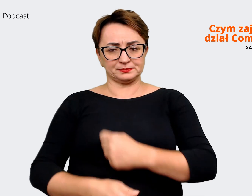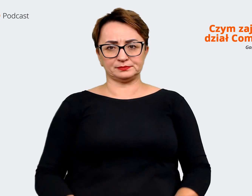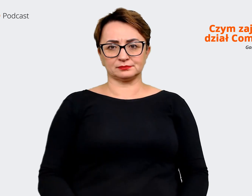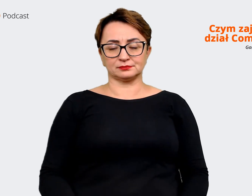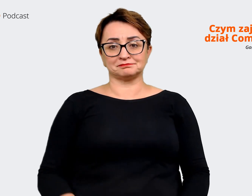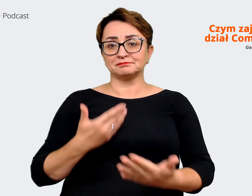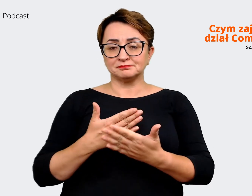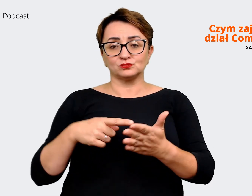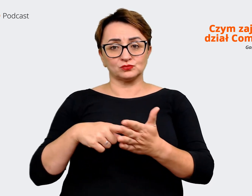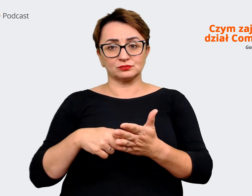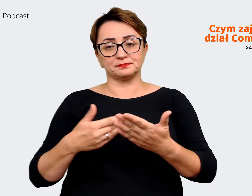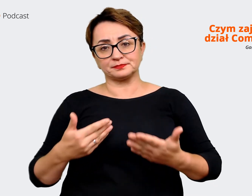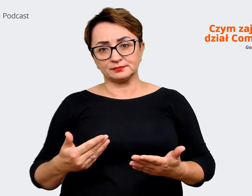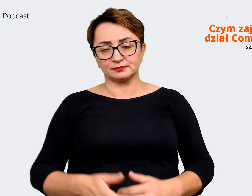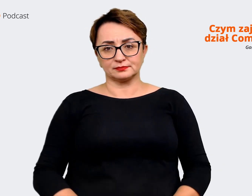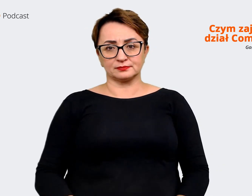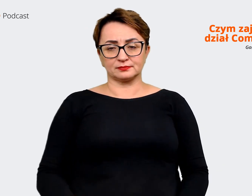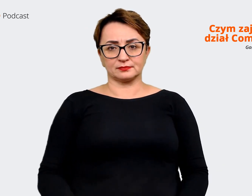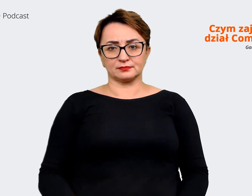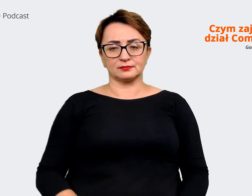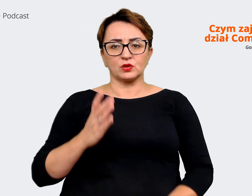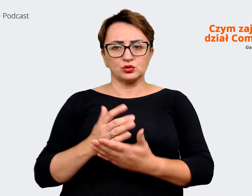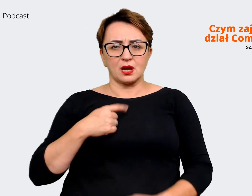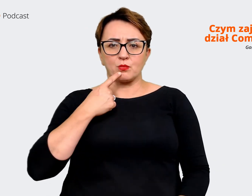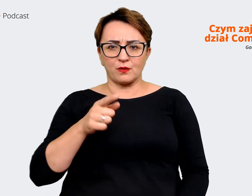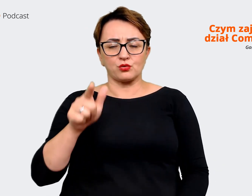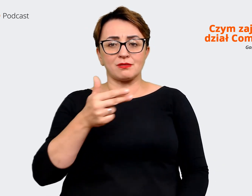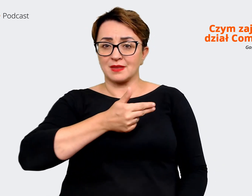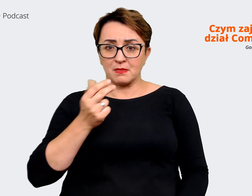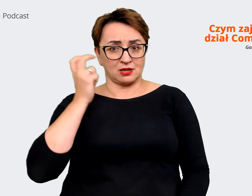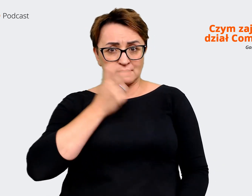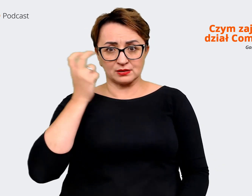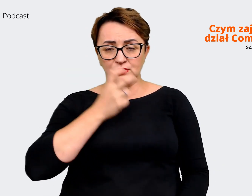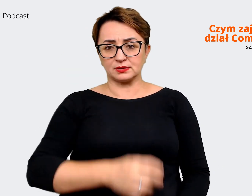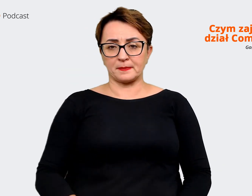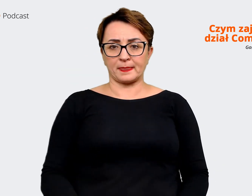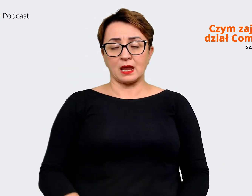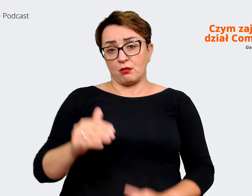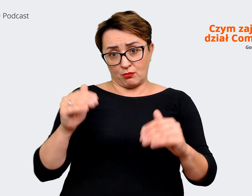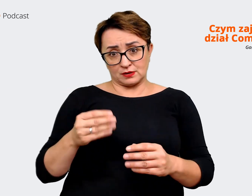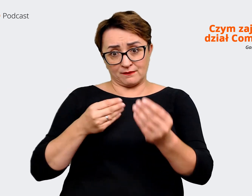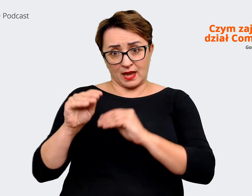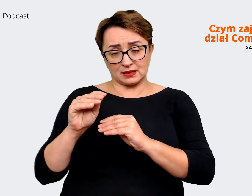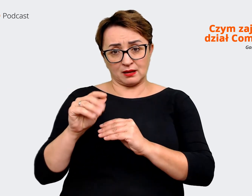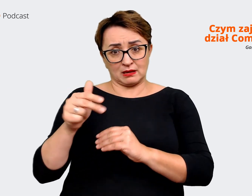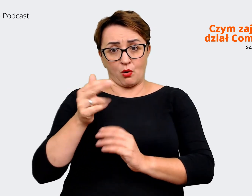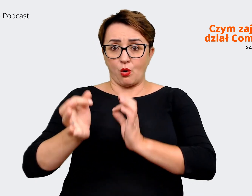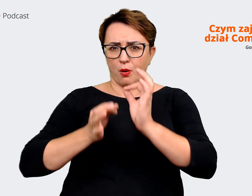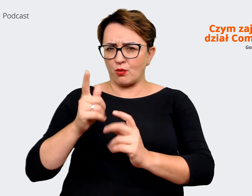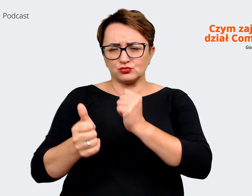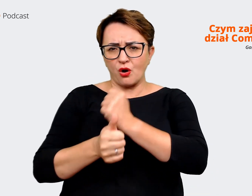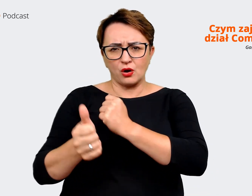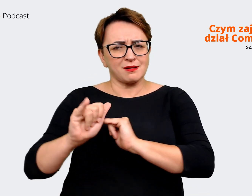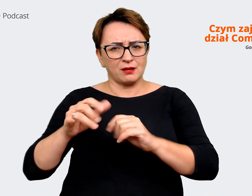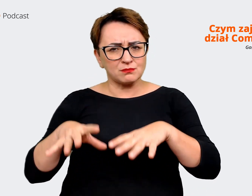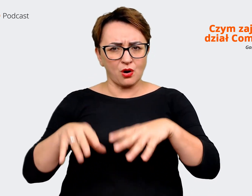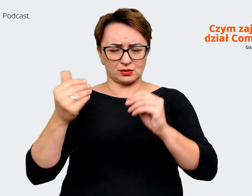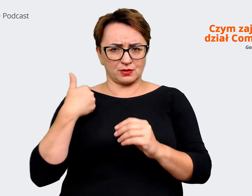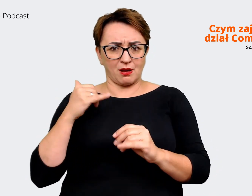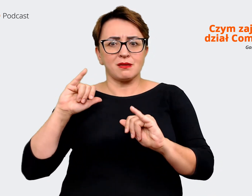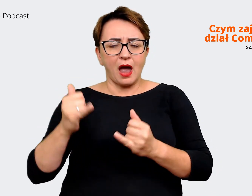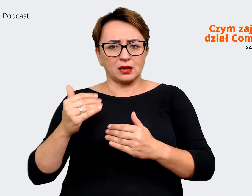takim językiem, że oni już nie mają co do tego co zasady wątpliwości. Super. Dziękuję bardzo za wyczerpującą wypowiedź. Słuchaj,